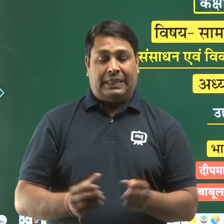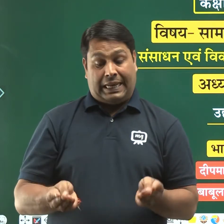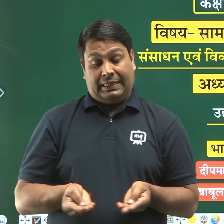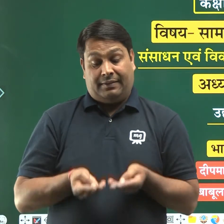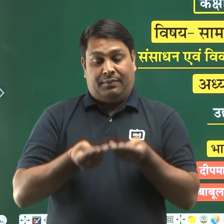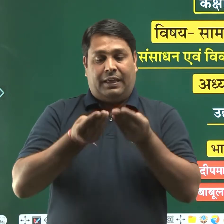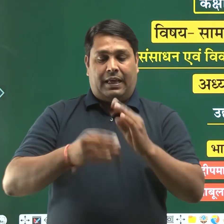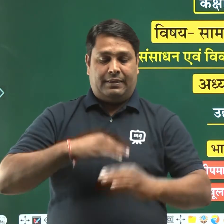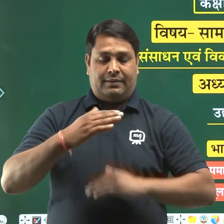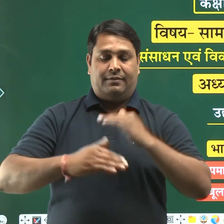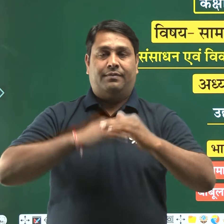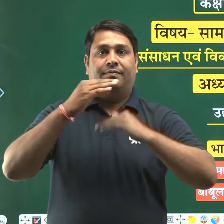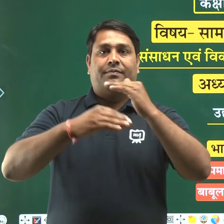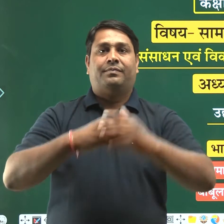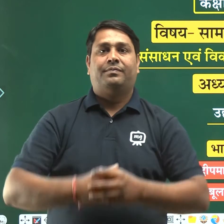विकास,